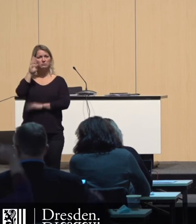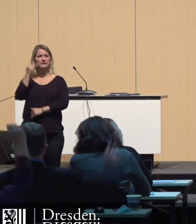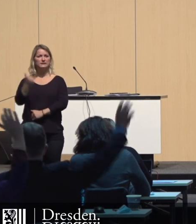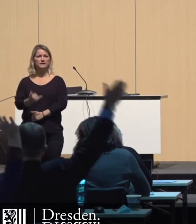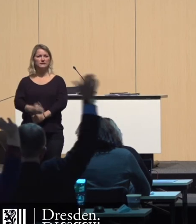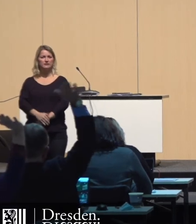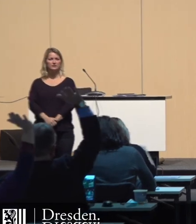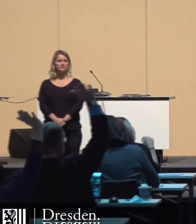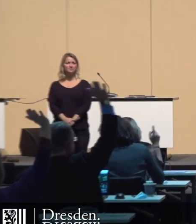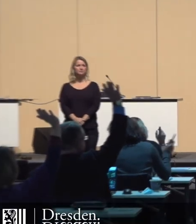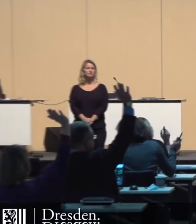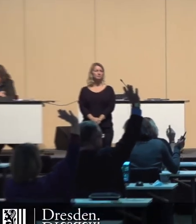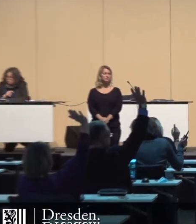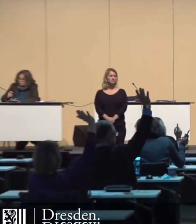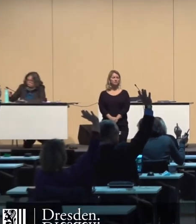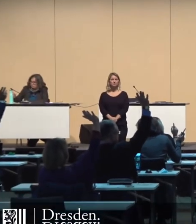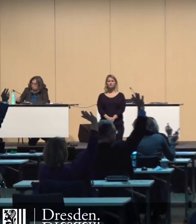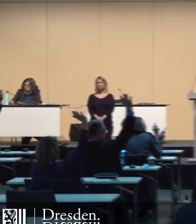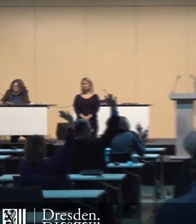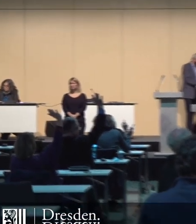das Stimmzeichen.